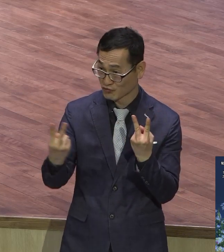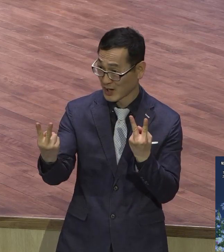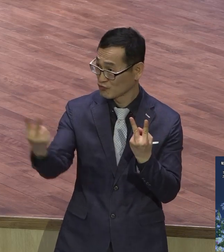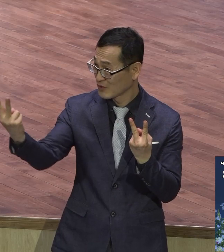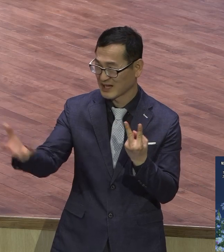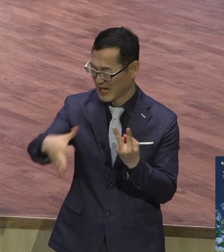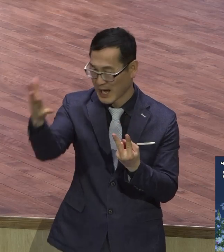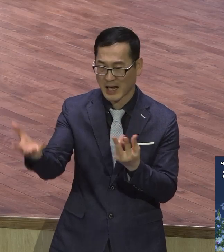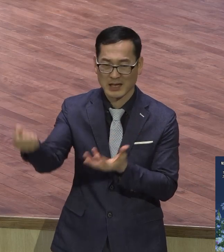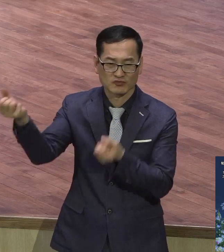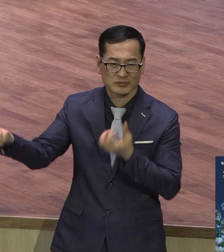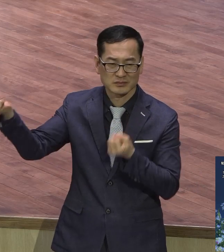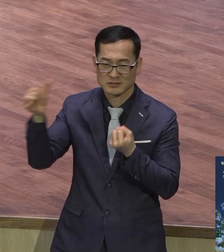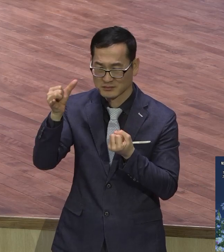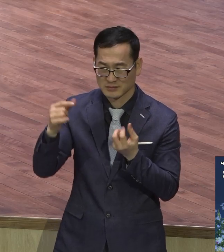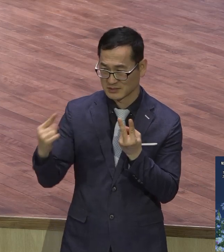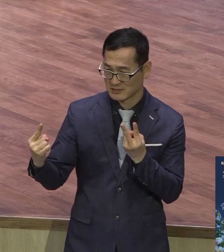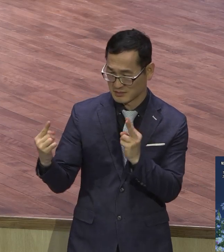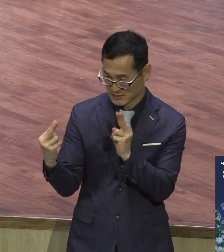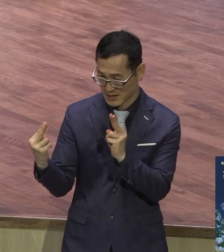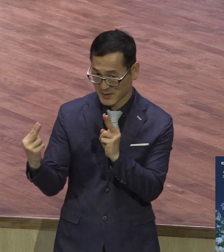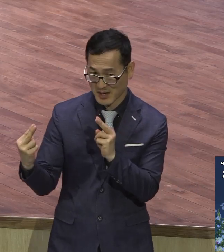그것 때문에 싸우거든요.